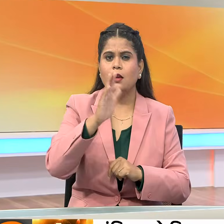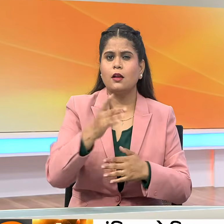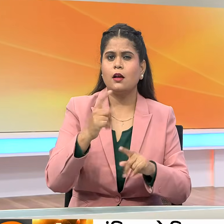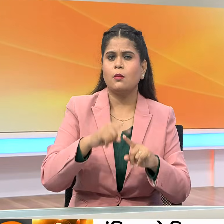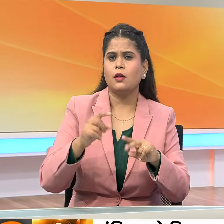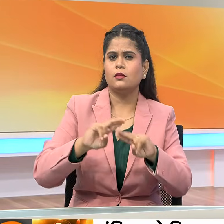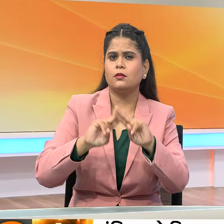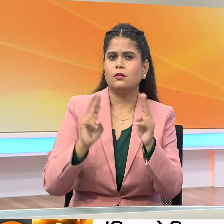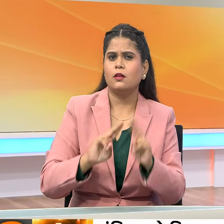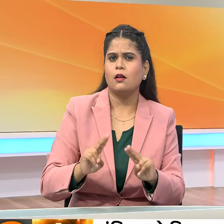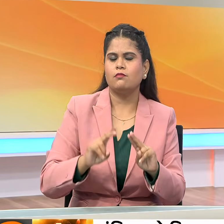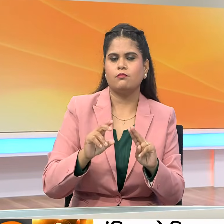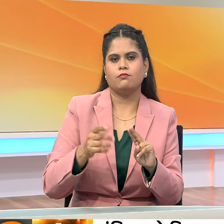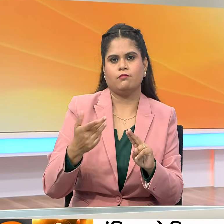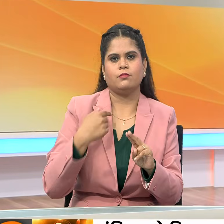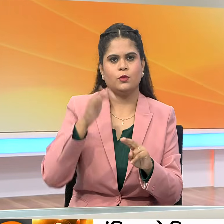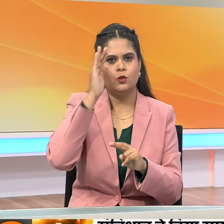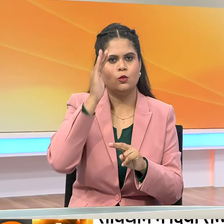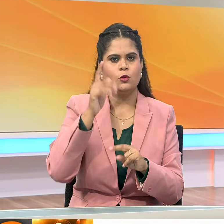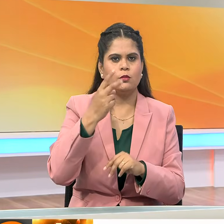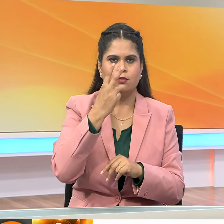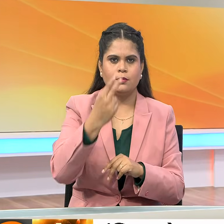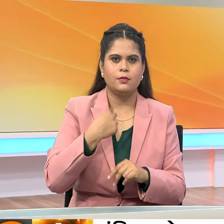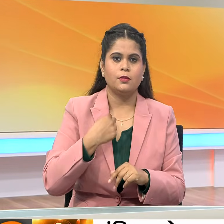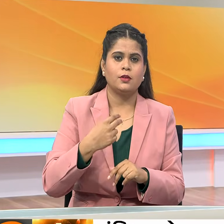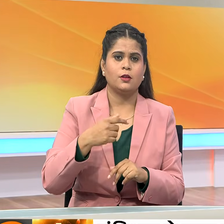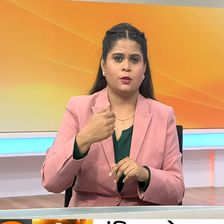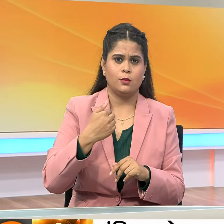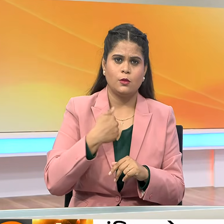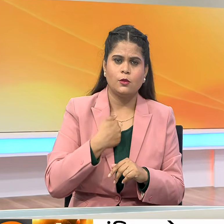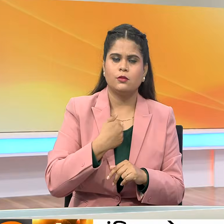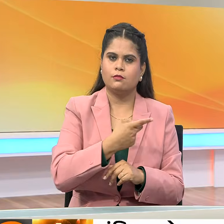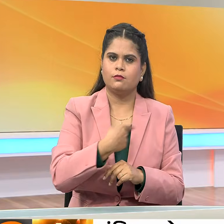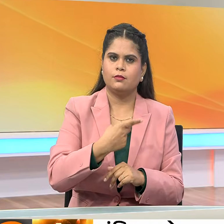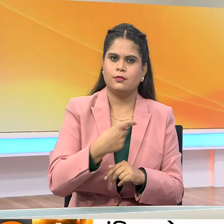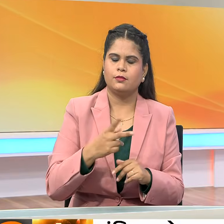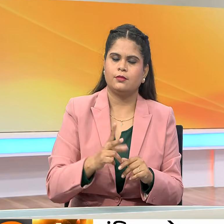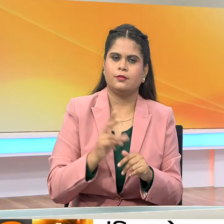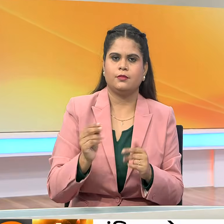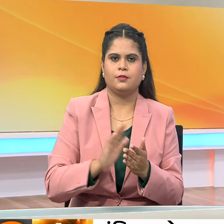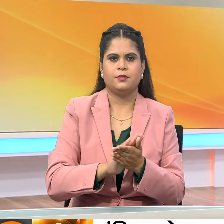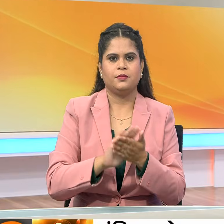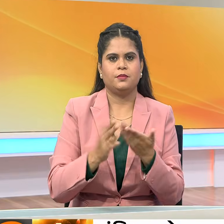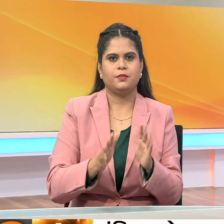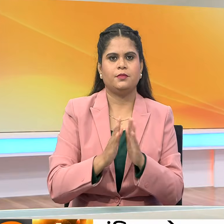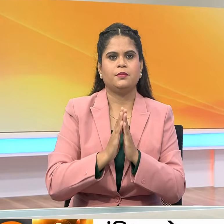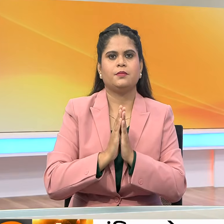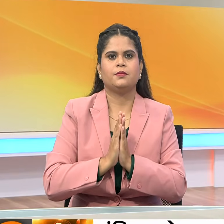खबरों के लिए आप देखते रहिए DD न्यूज़। मुझे और मेरी सहयोगी को दीजिए अनुमति। नमस्कार।